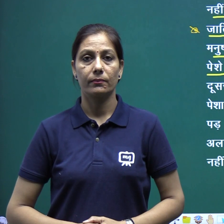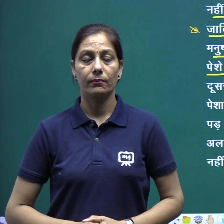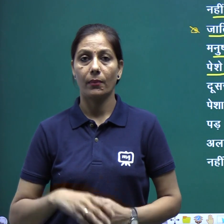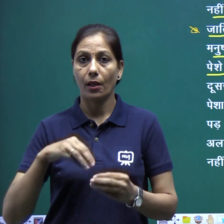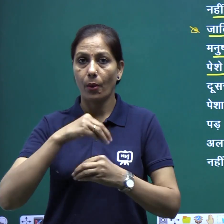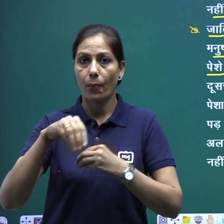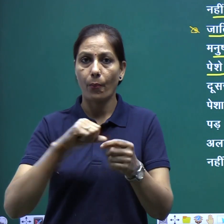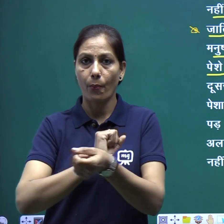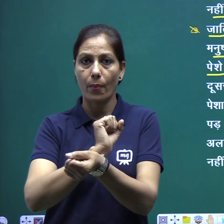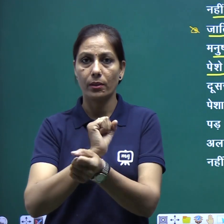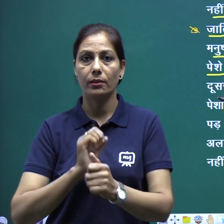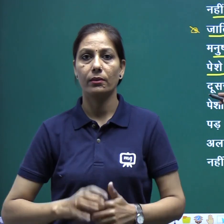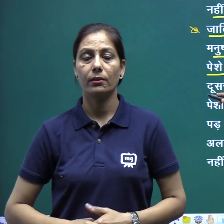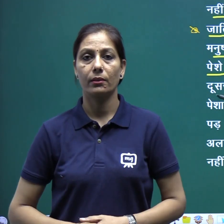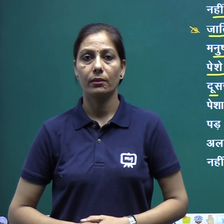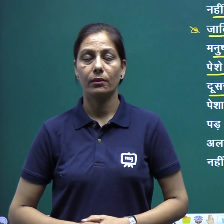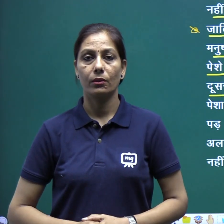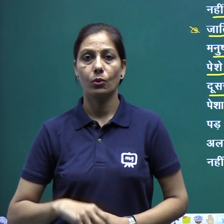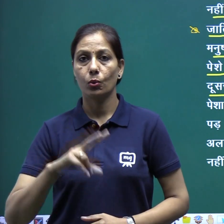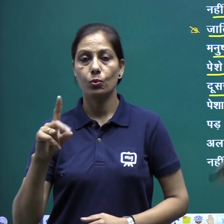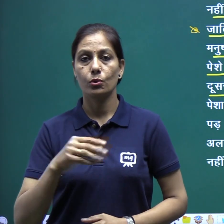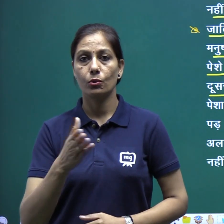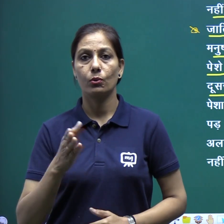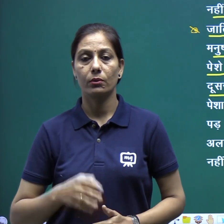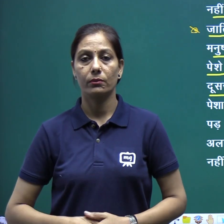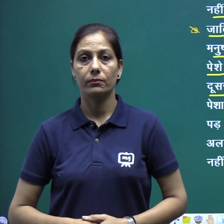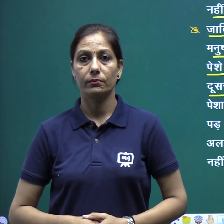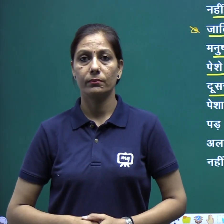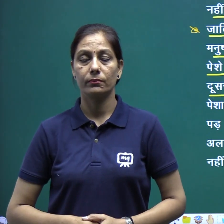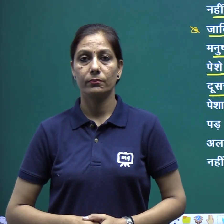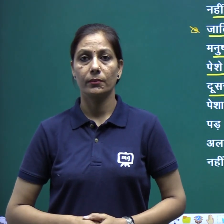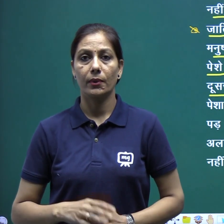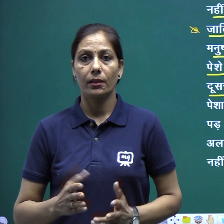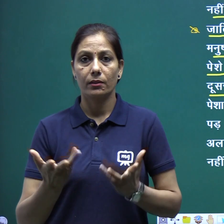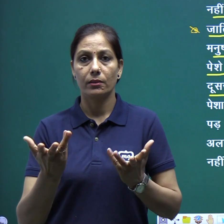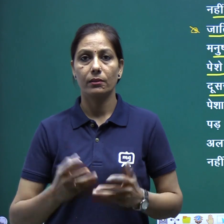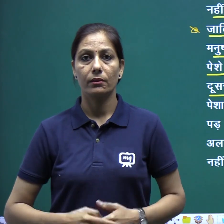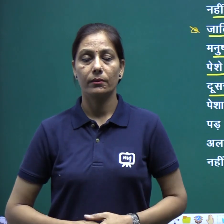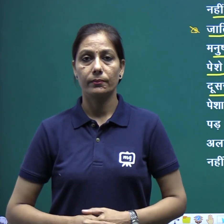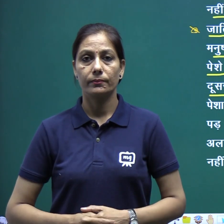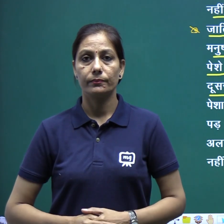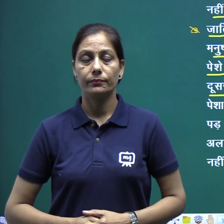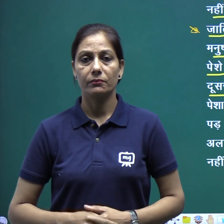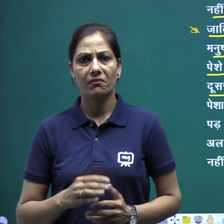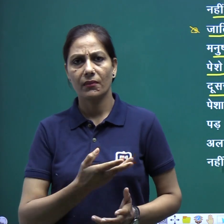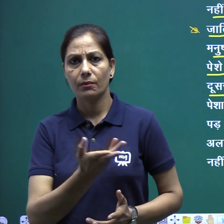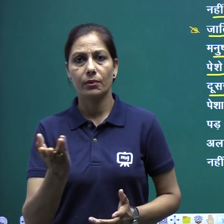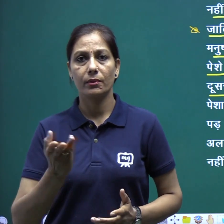बांध देती है, दूसरी ओर यदि कभी